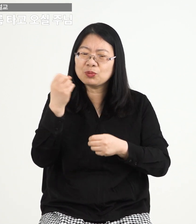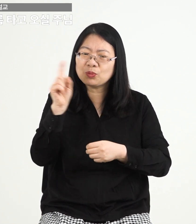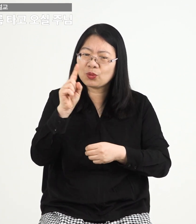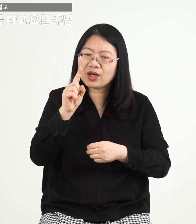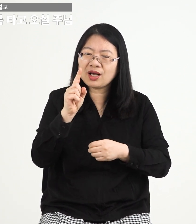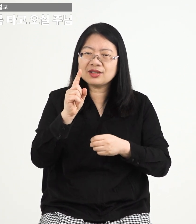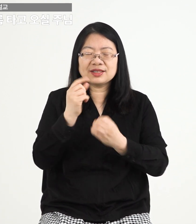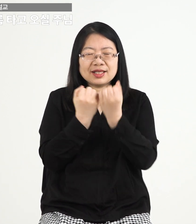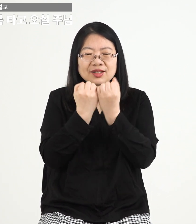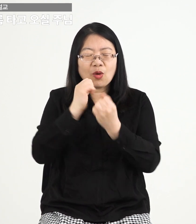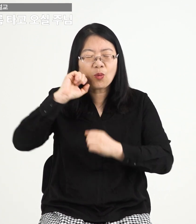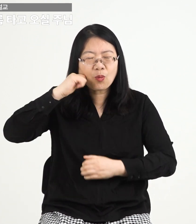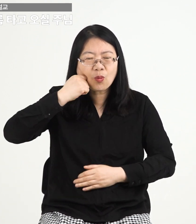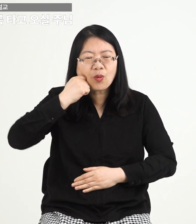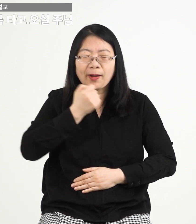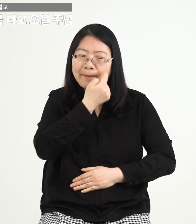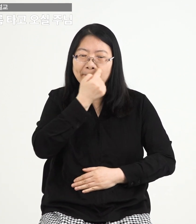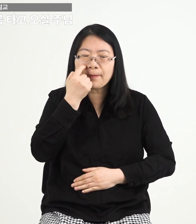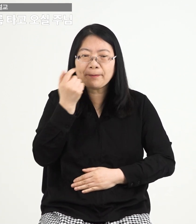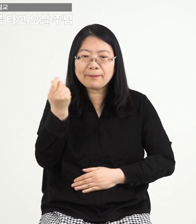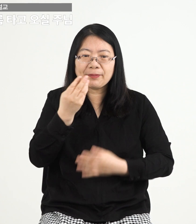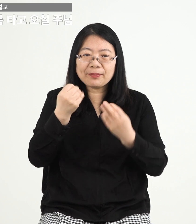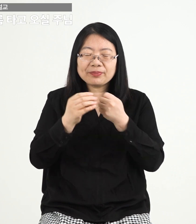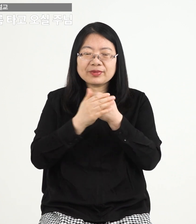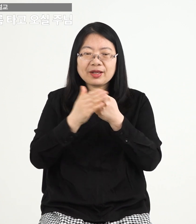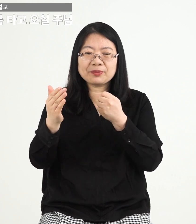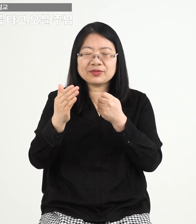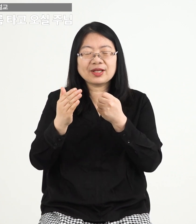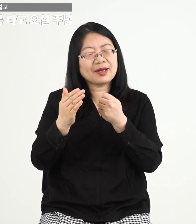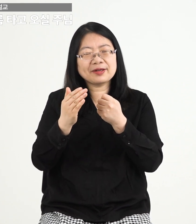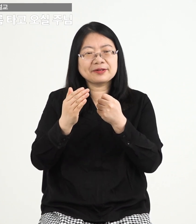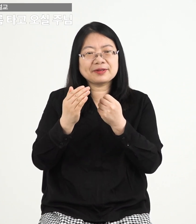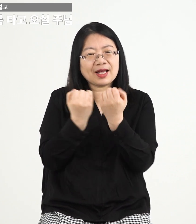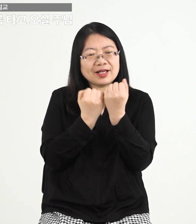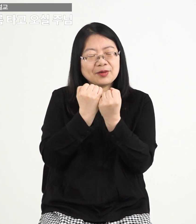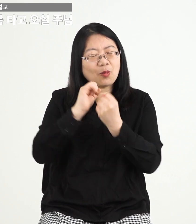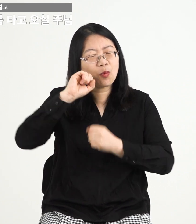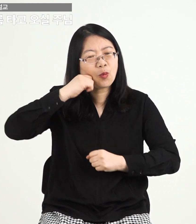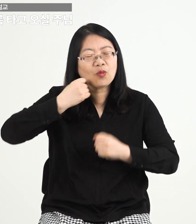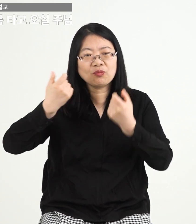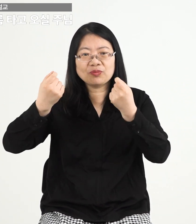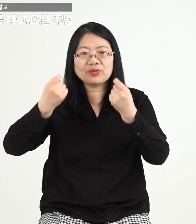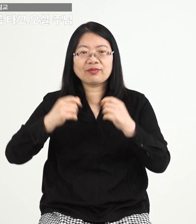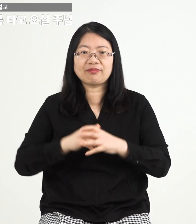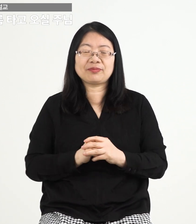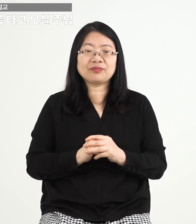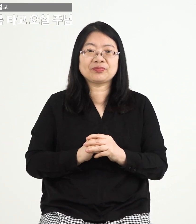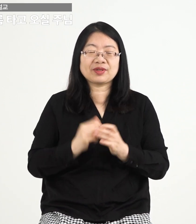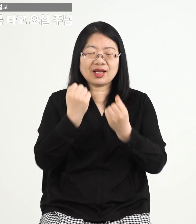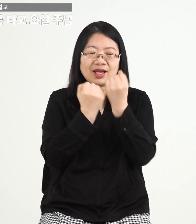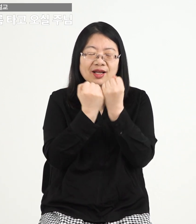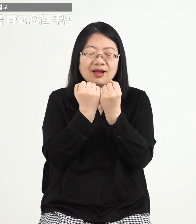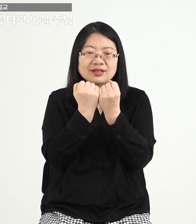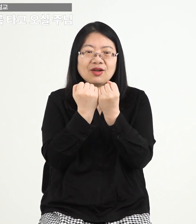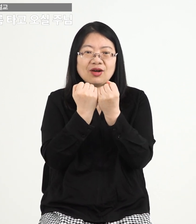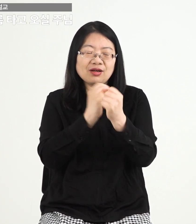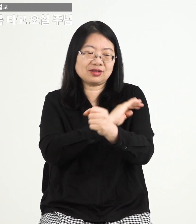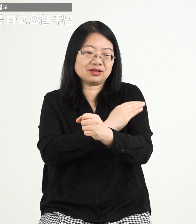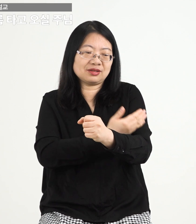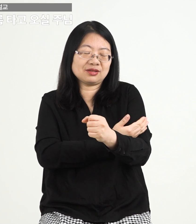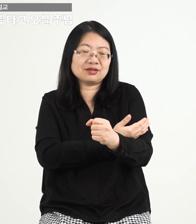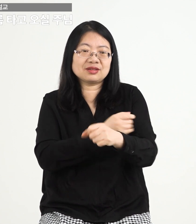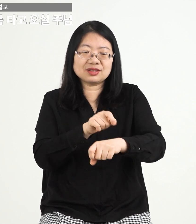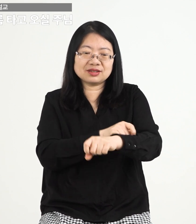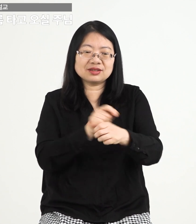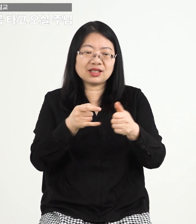이게 난해한 거예요. 그리고 마치 그런 해석의 특권을 특정 사람에게만 주어진